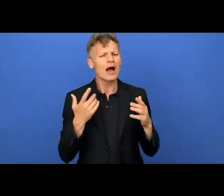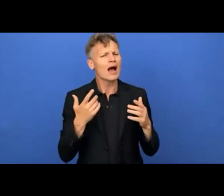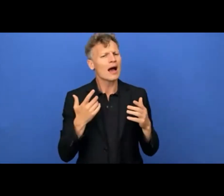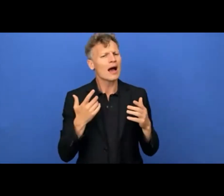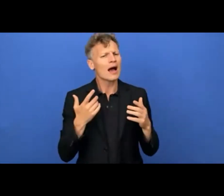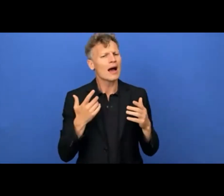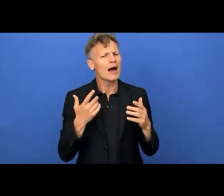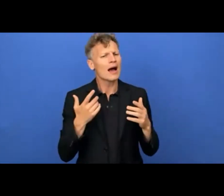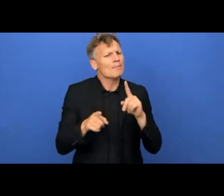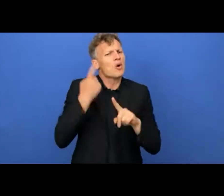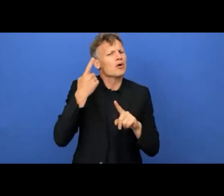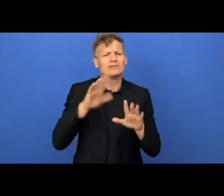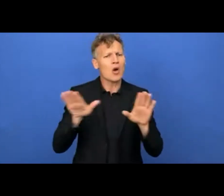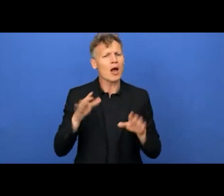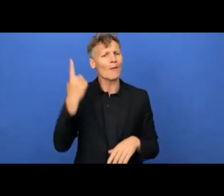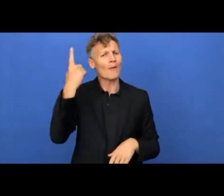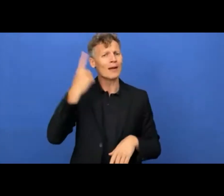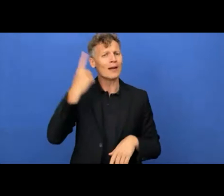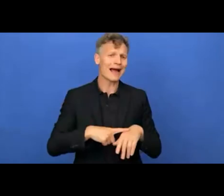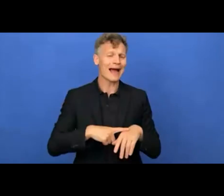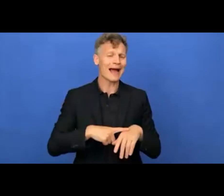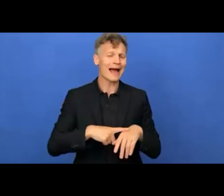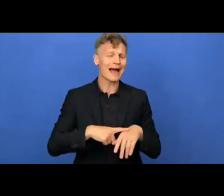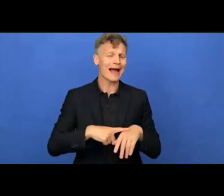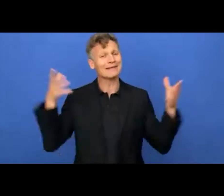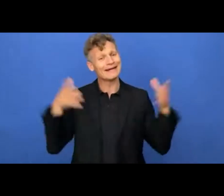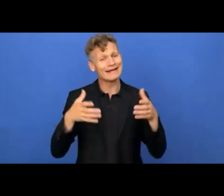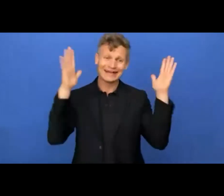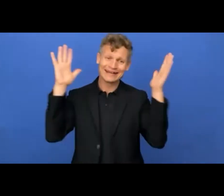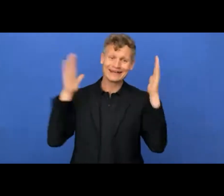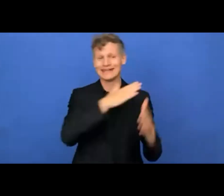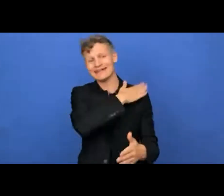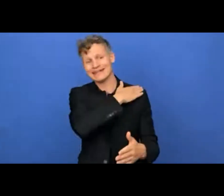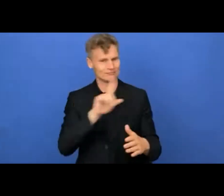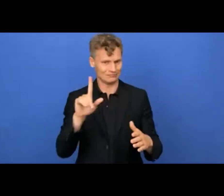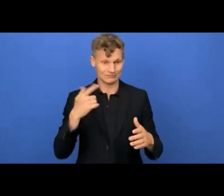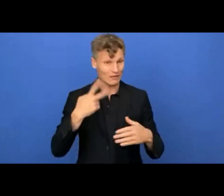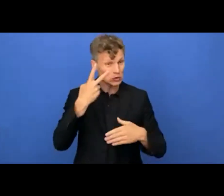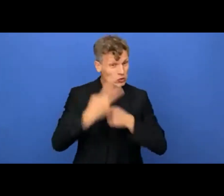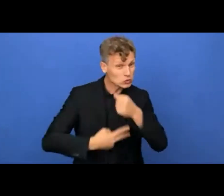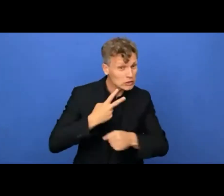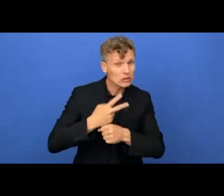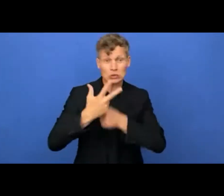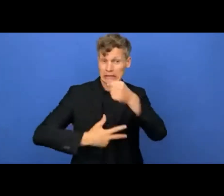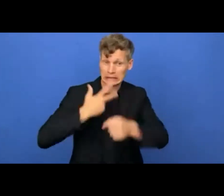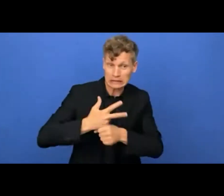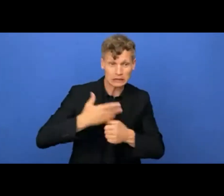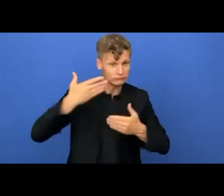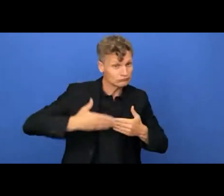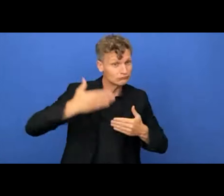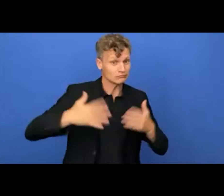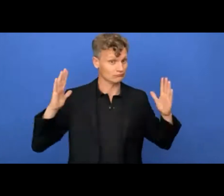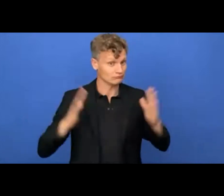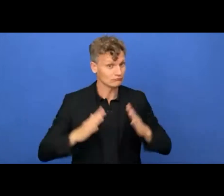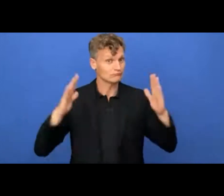isolés. Ces événements se répètent tous les 2-3 ans. Et donc, ce qui a commencé à Katmandou, c'est une